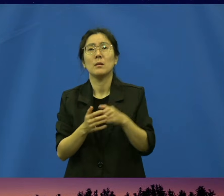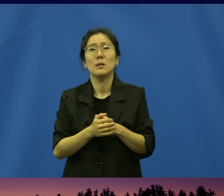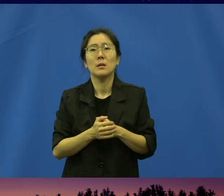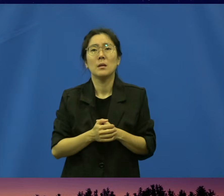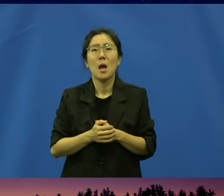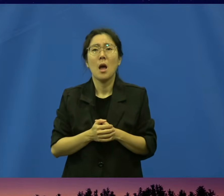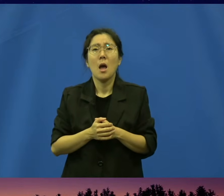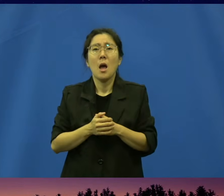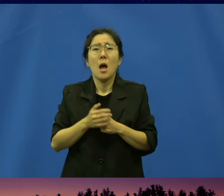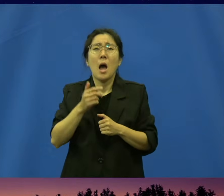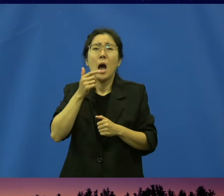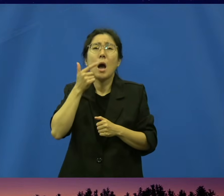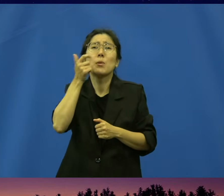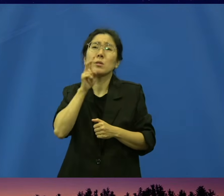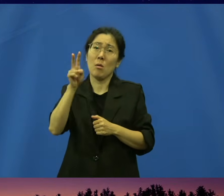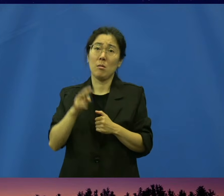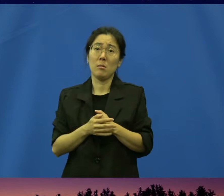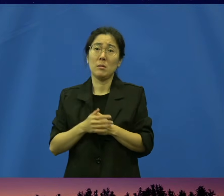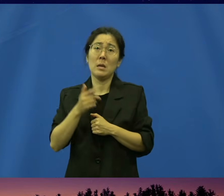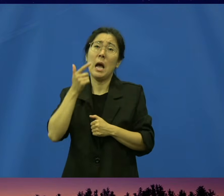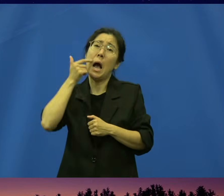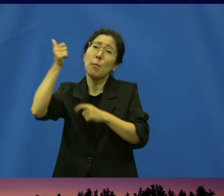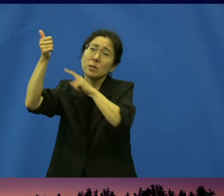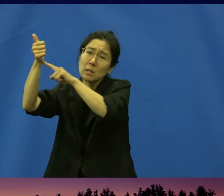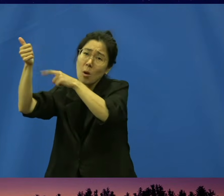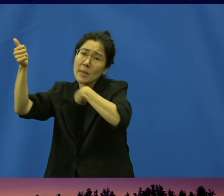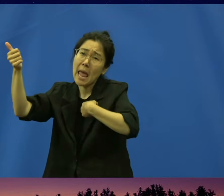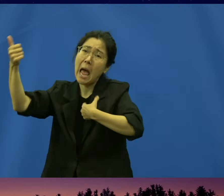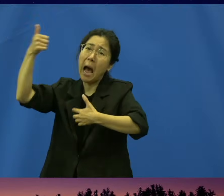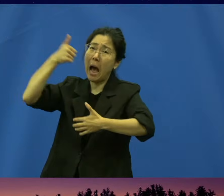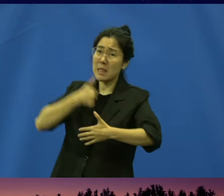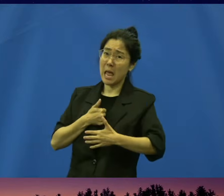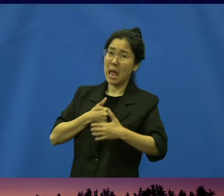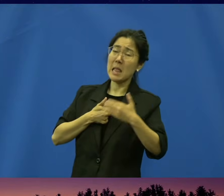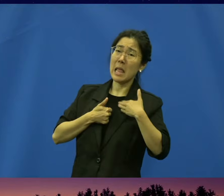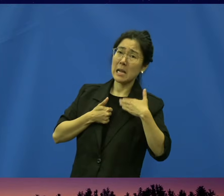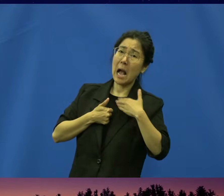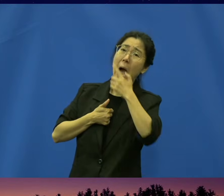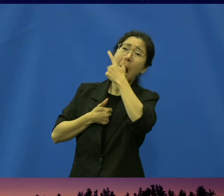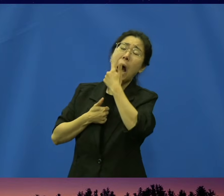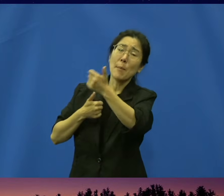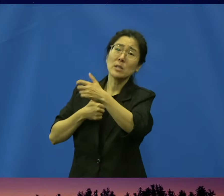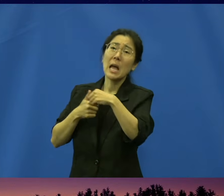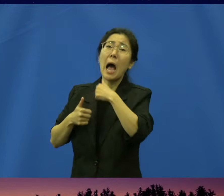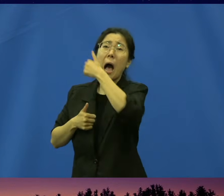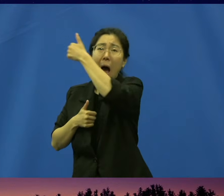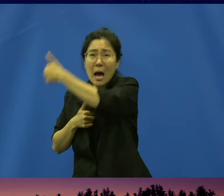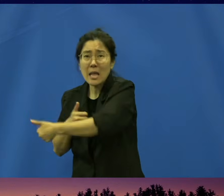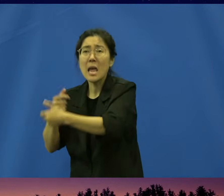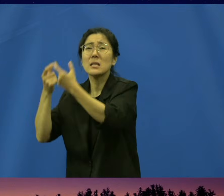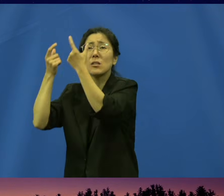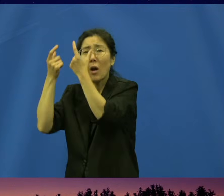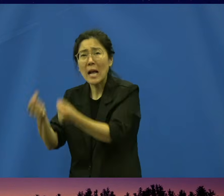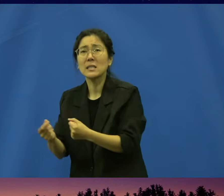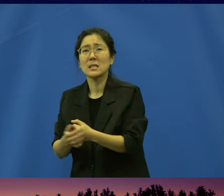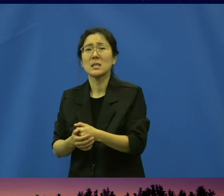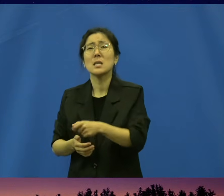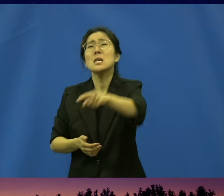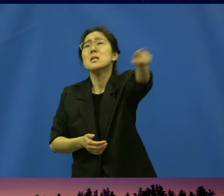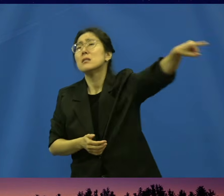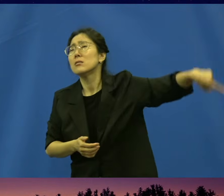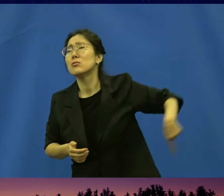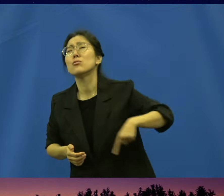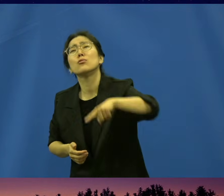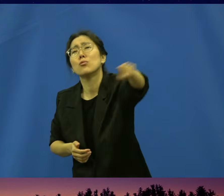거예요. 시작. 아버지여, 아버지께서 내 안에, 내가 아버지 안에 있는 것 같이 그들도